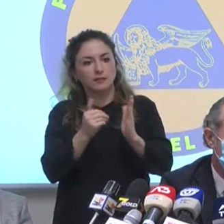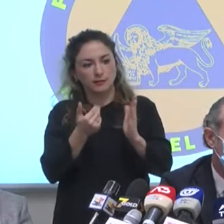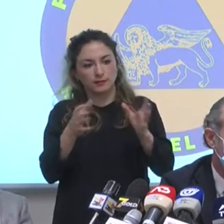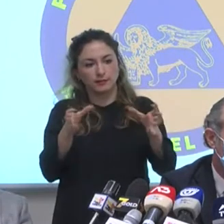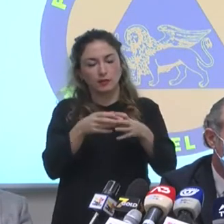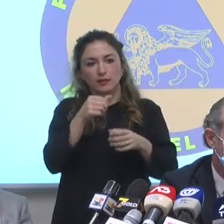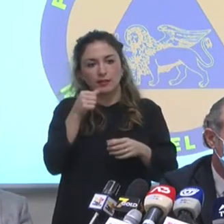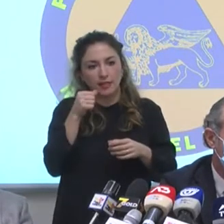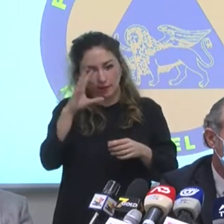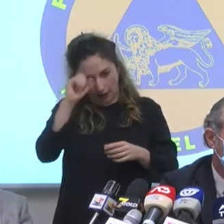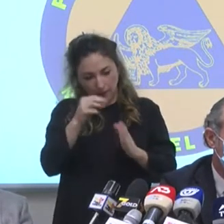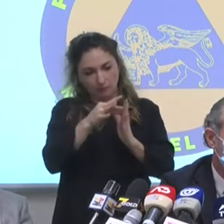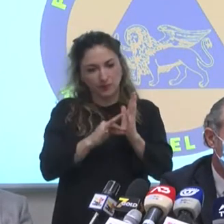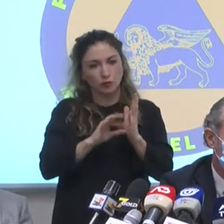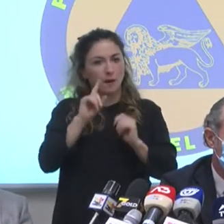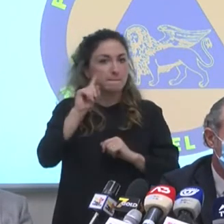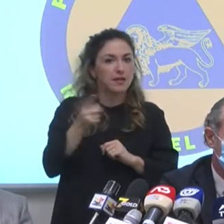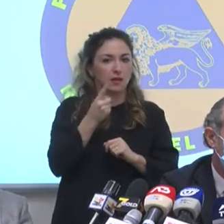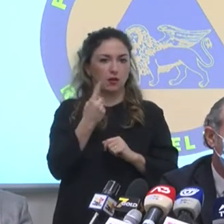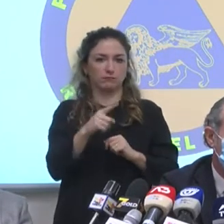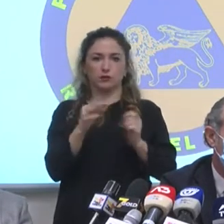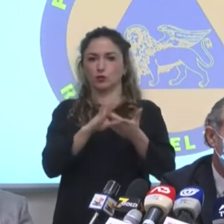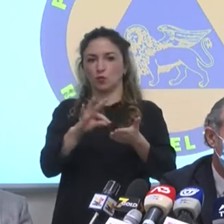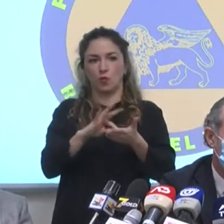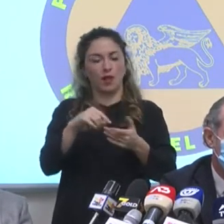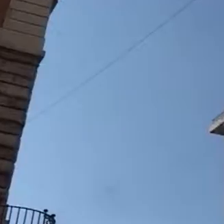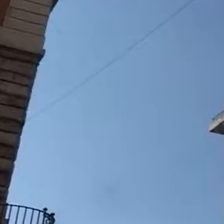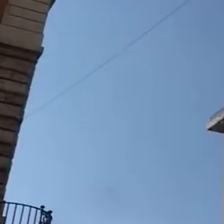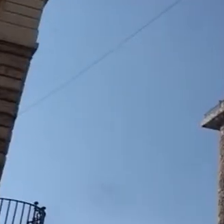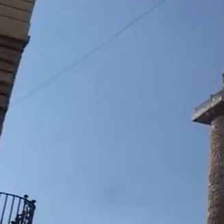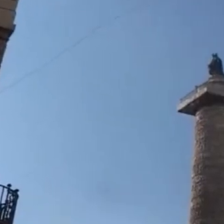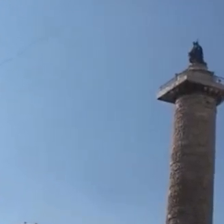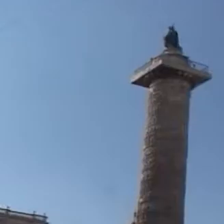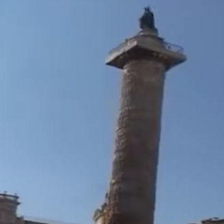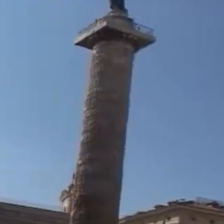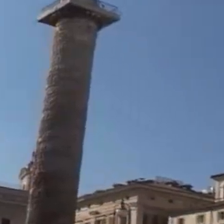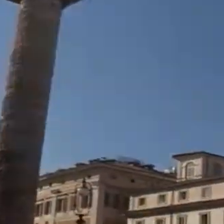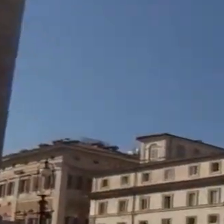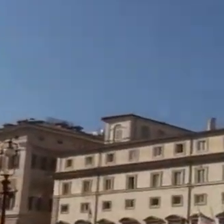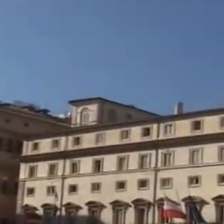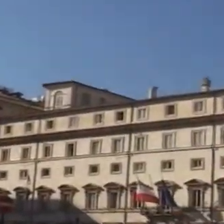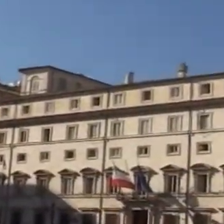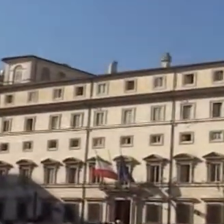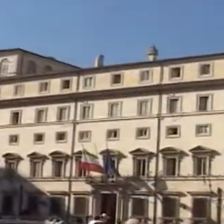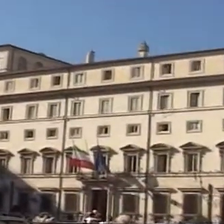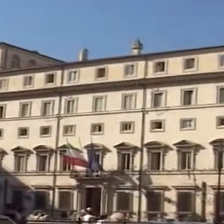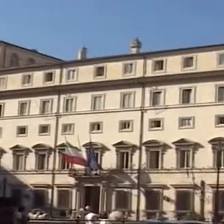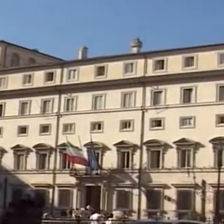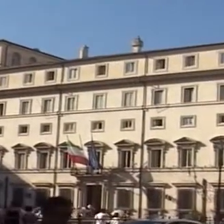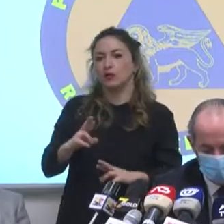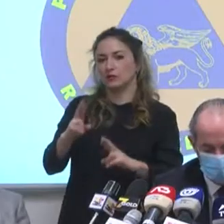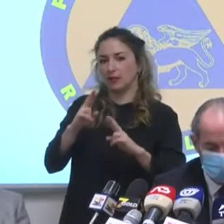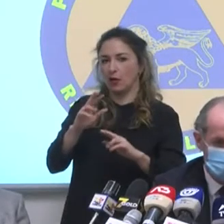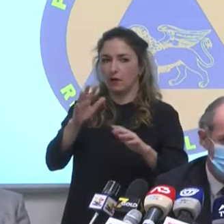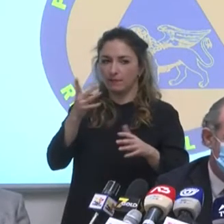la misura migliore per l'apertura delle scuole. Oggi non ve lo so dire. Poi la questione politica sul governo Zaia non ha mezzi